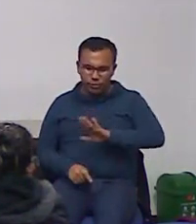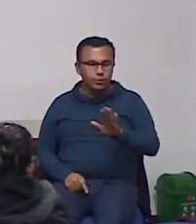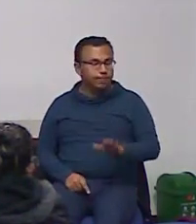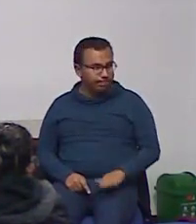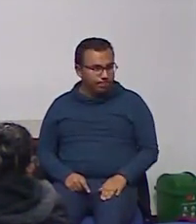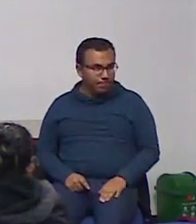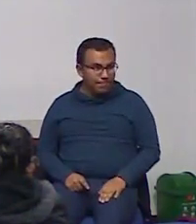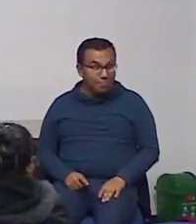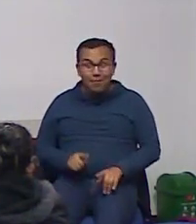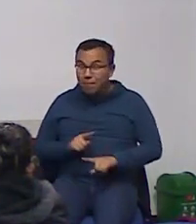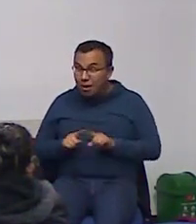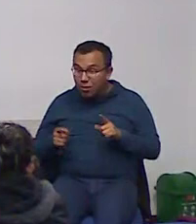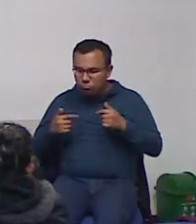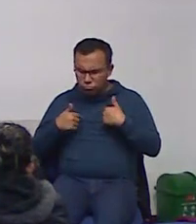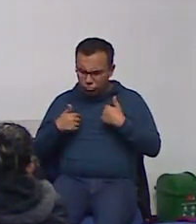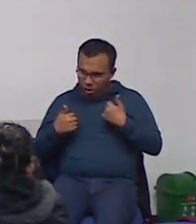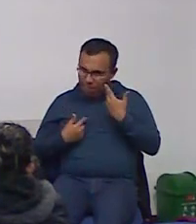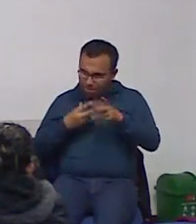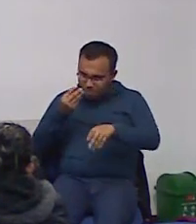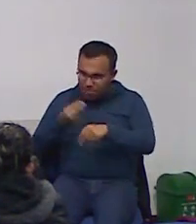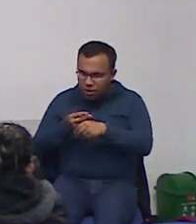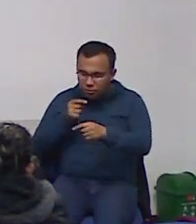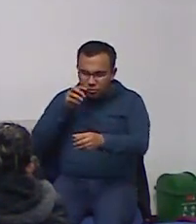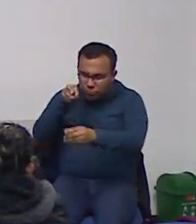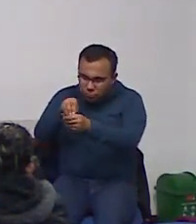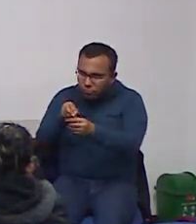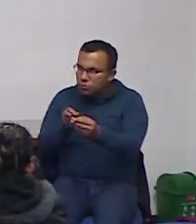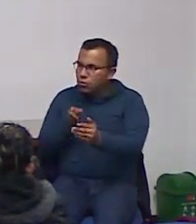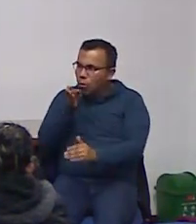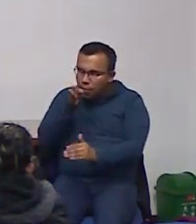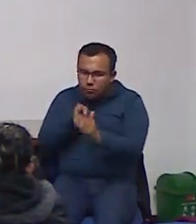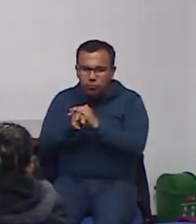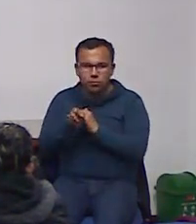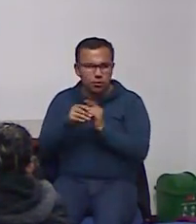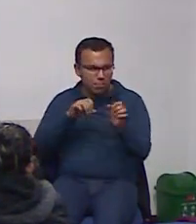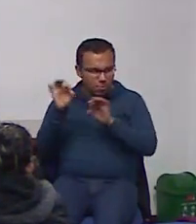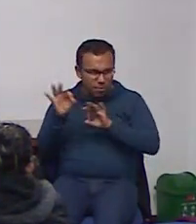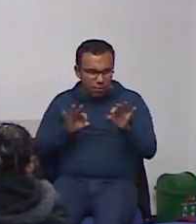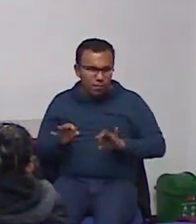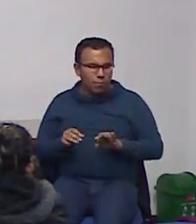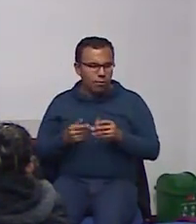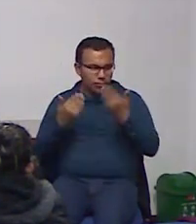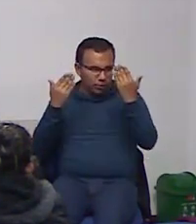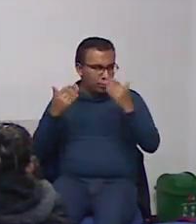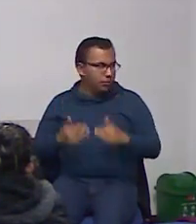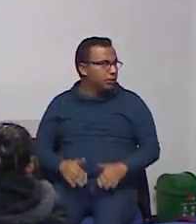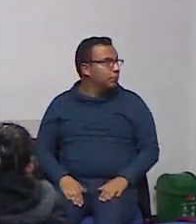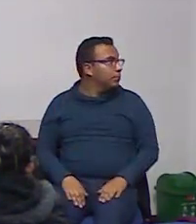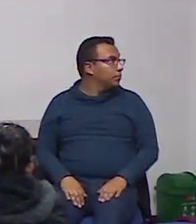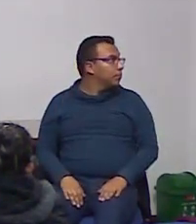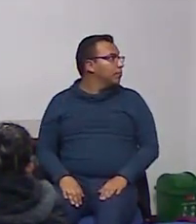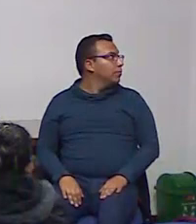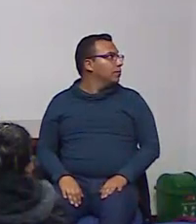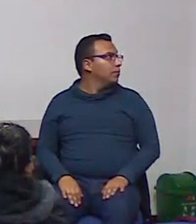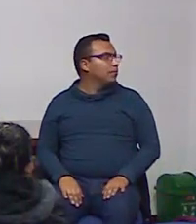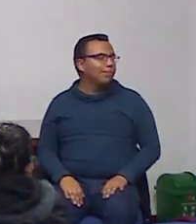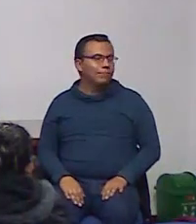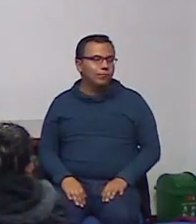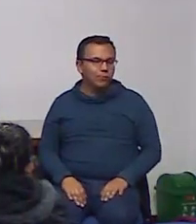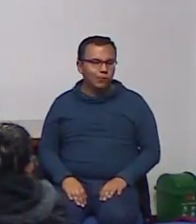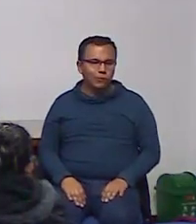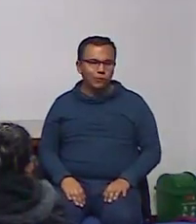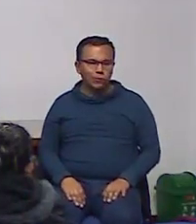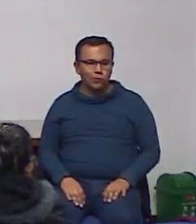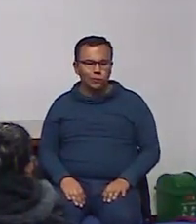sí pero si vemos que nosotros también podemos hacer la intervención nos enfocamos en eso y el preparador pues no la hace sí obviamente tiene que haber